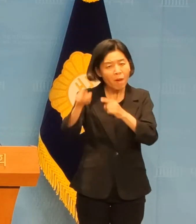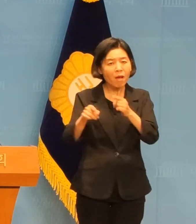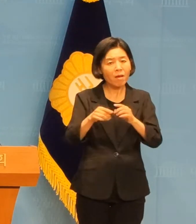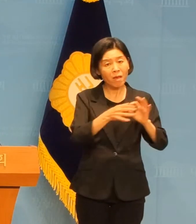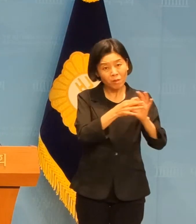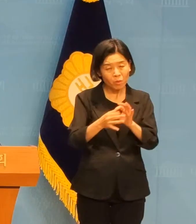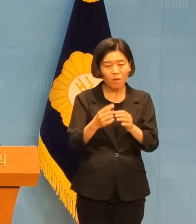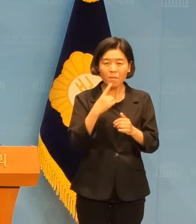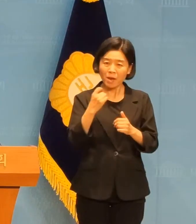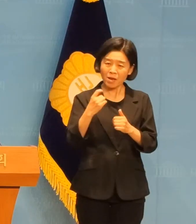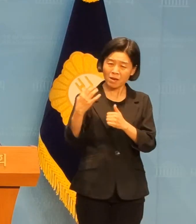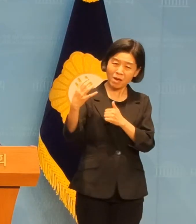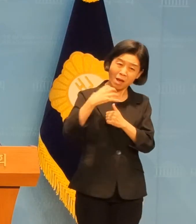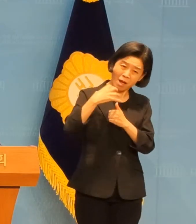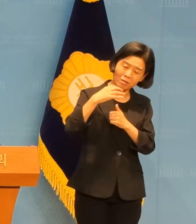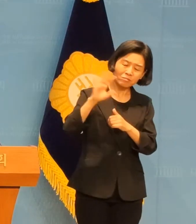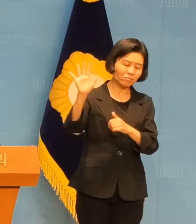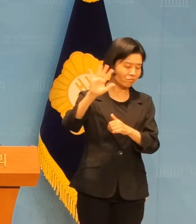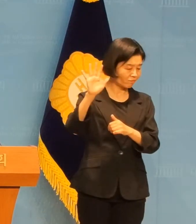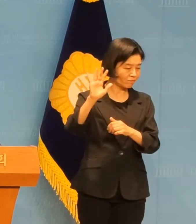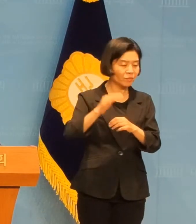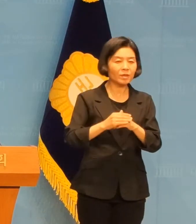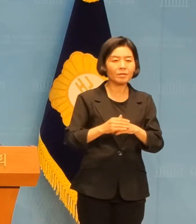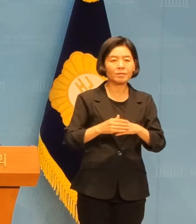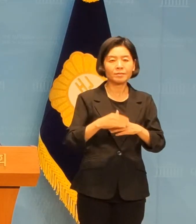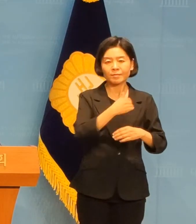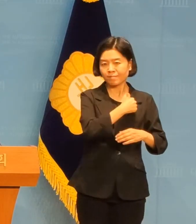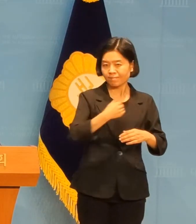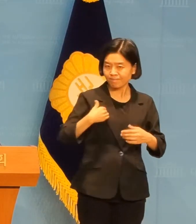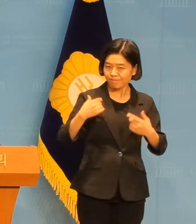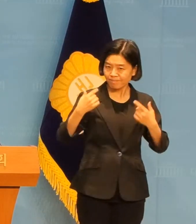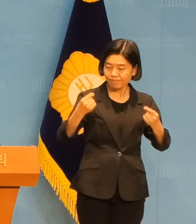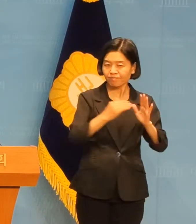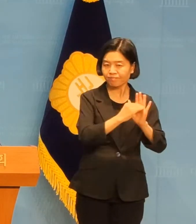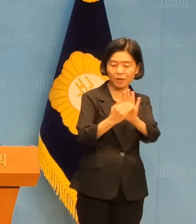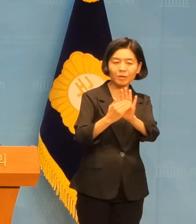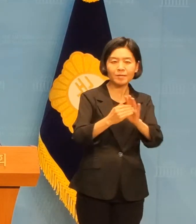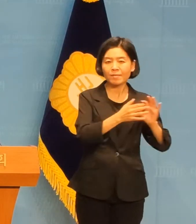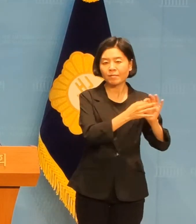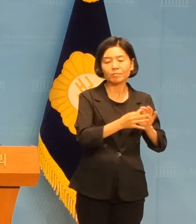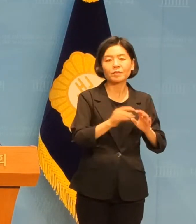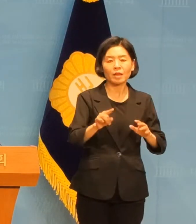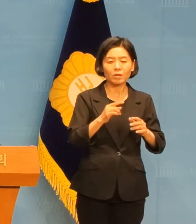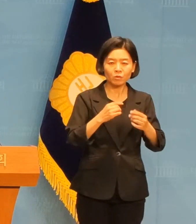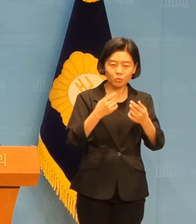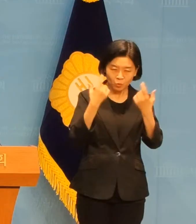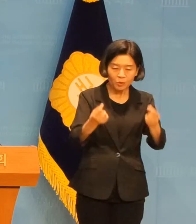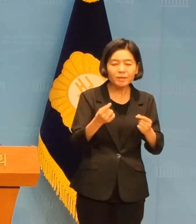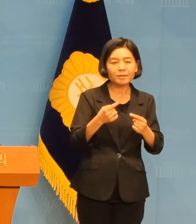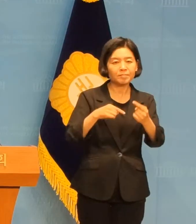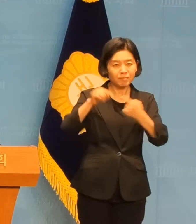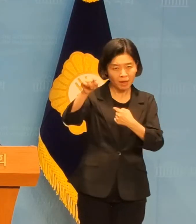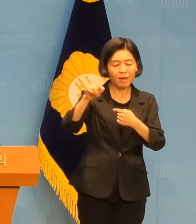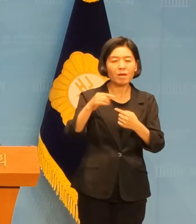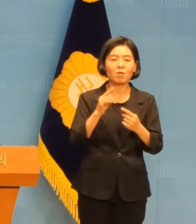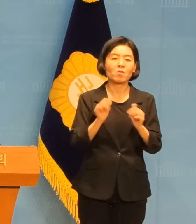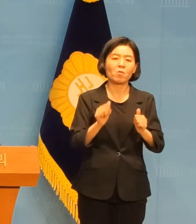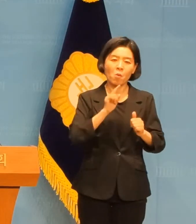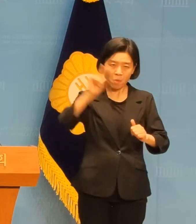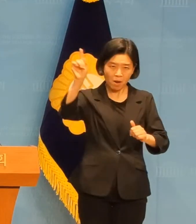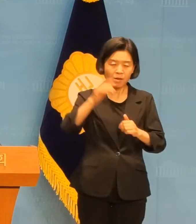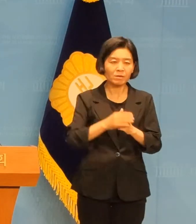안 통합니다. 물러서지 않고 맞고발하겠습니다. 공론화를 통해서